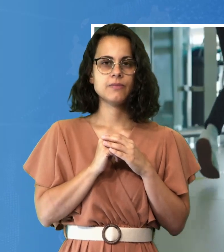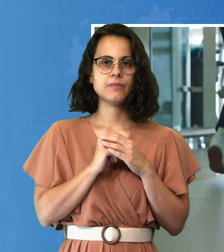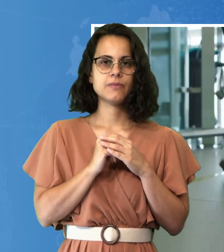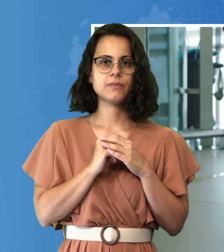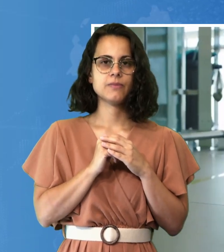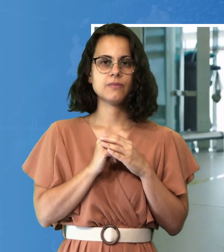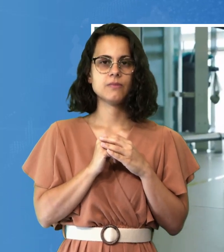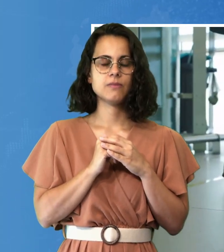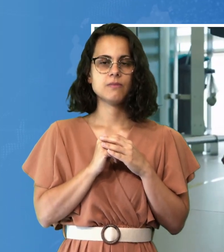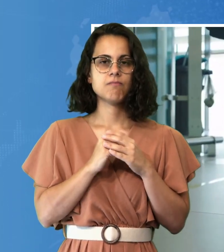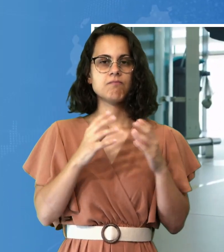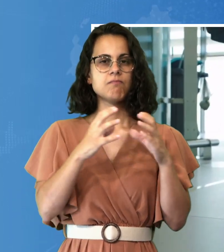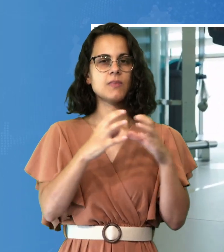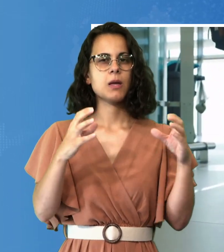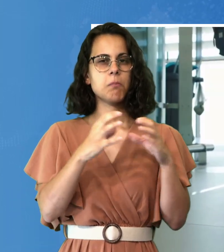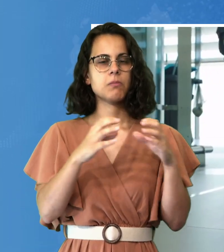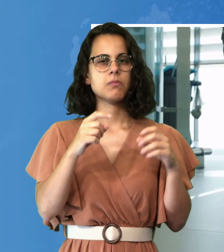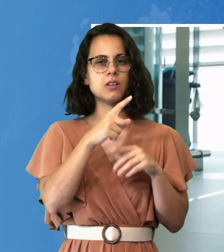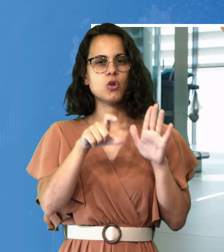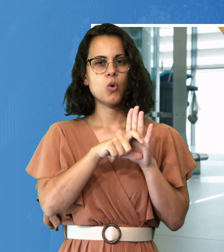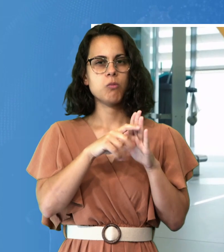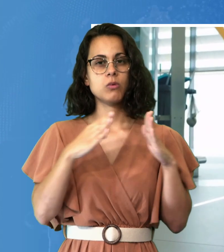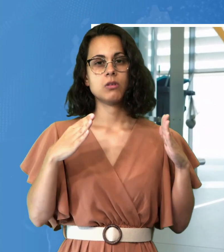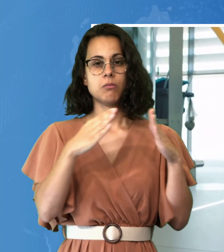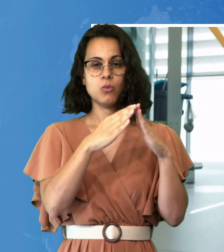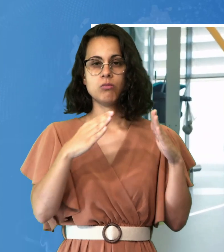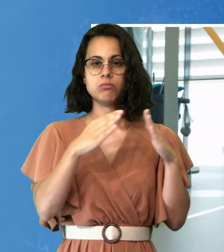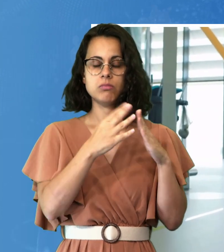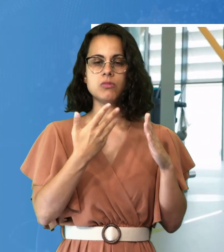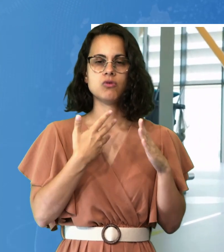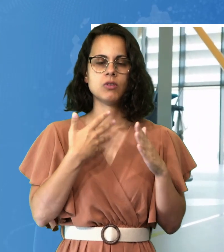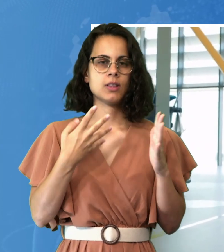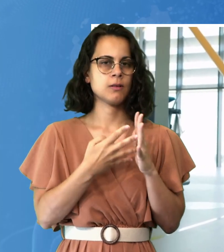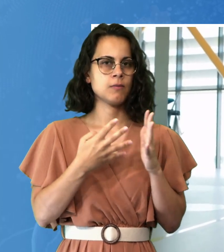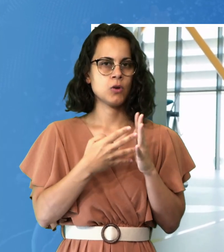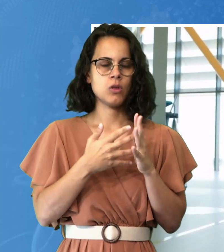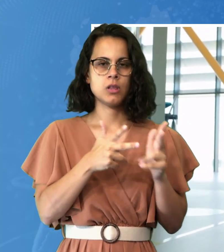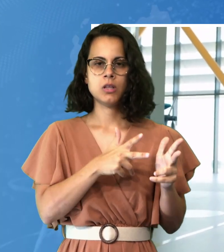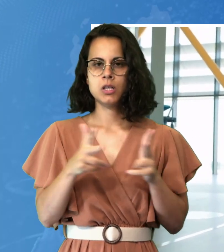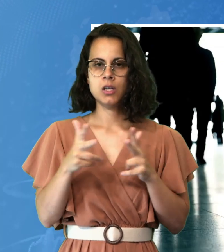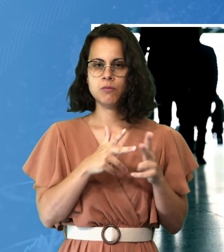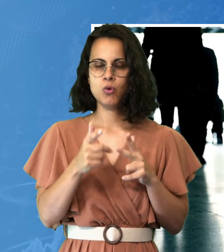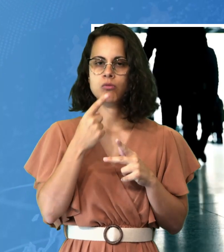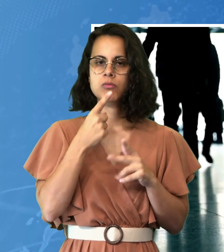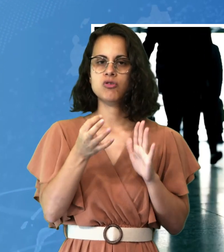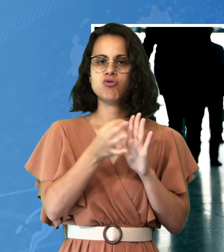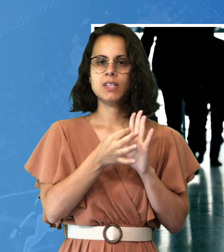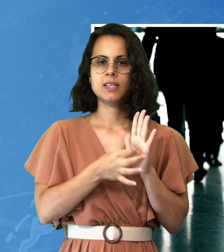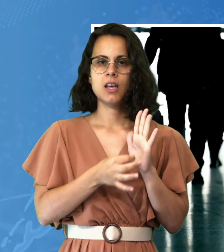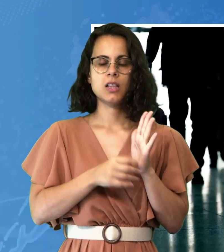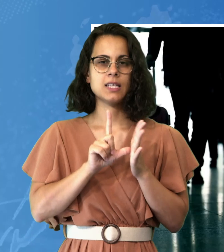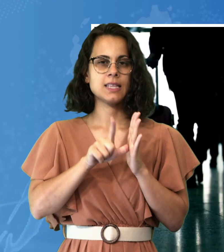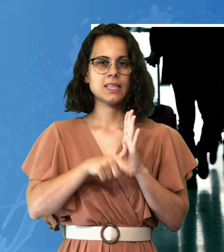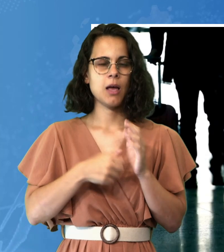Le imprese situate nei comuni montani della Sardegna affrontano notevoli sfide logistiche come dimostrano i dati relativi ai tempi di percorrenza per